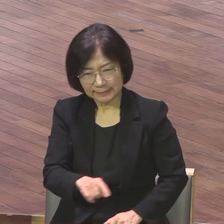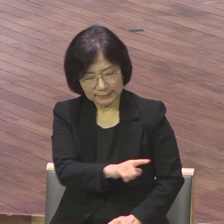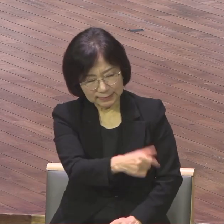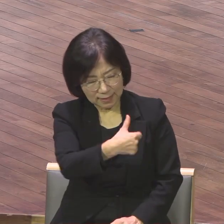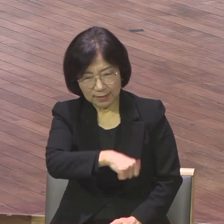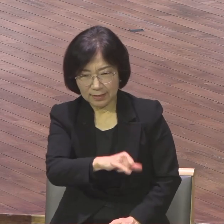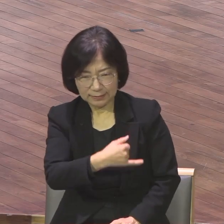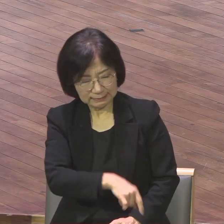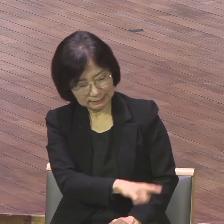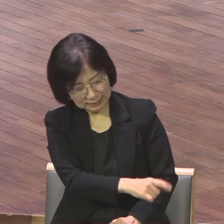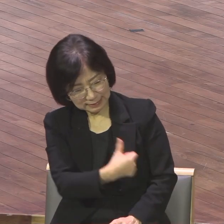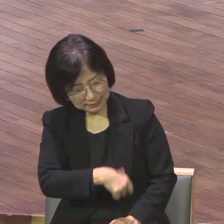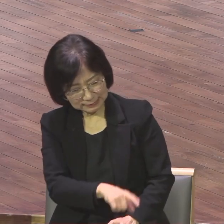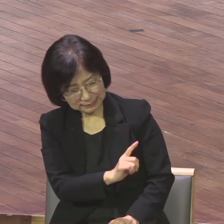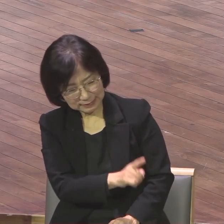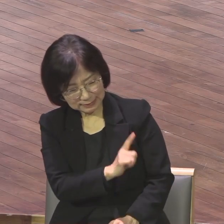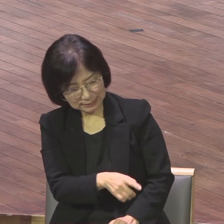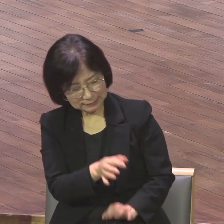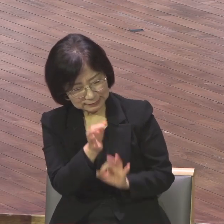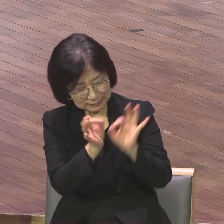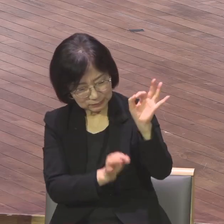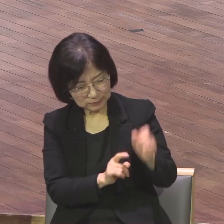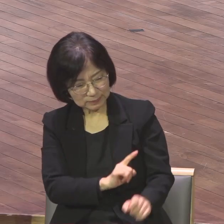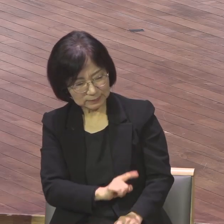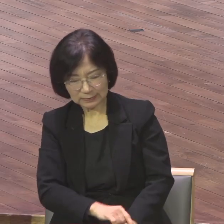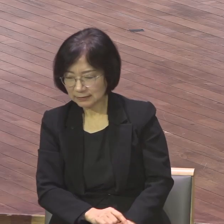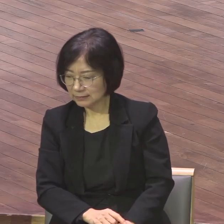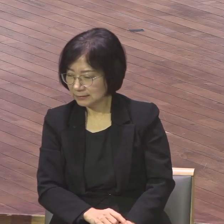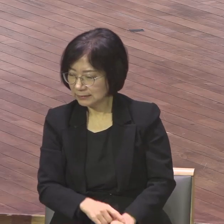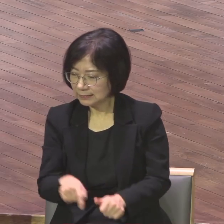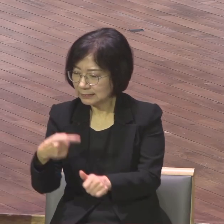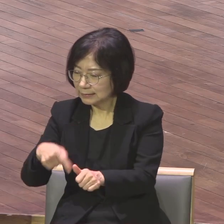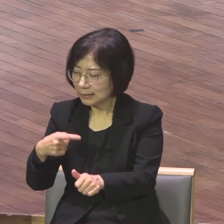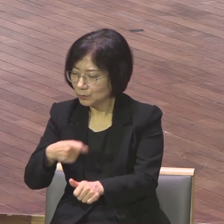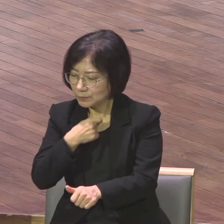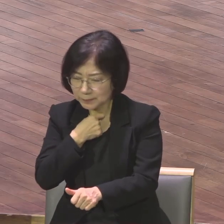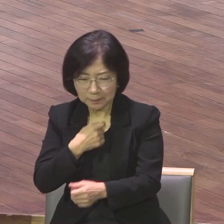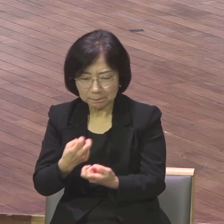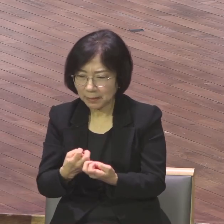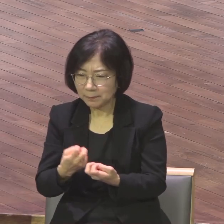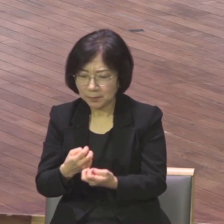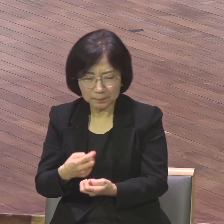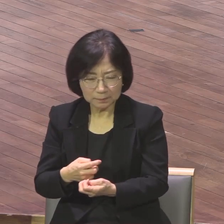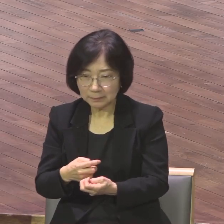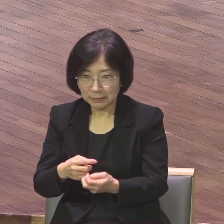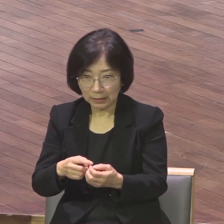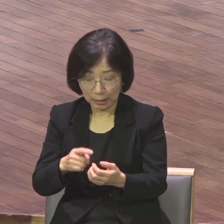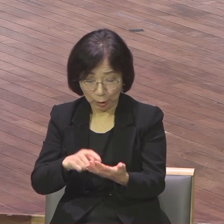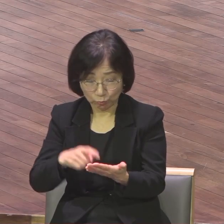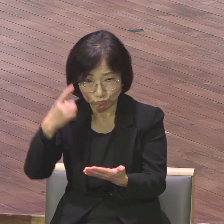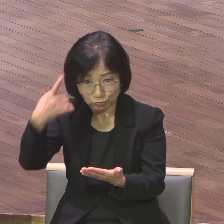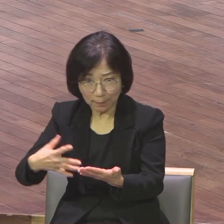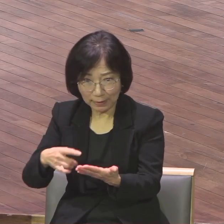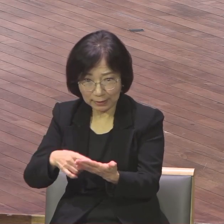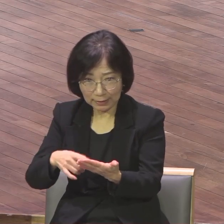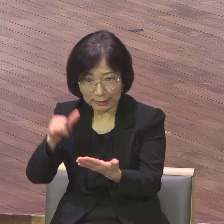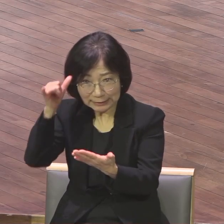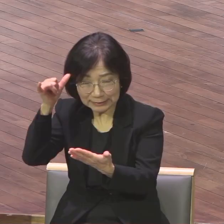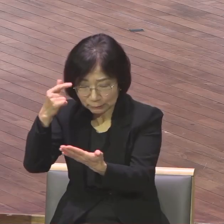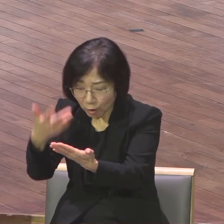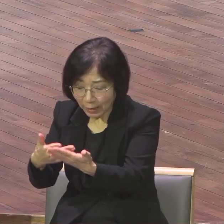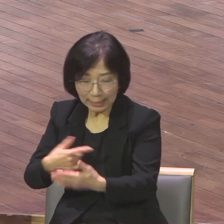하면 좋겠냐고 물어보라니까. 그것도 성경적 건면을 가르쳐 주시면 딱 가르쳐 줘요.